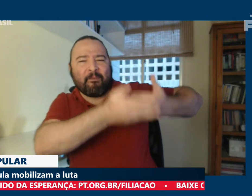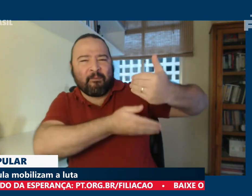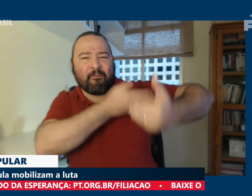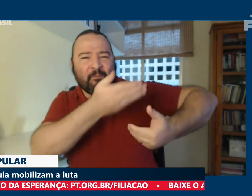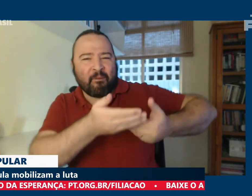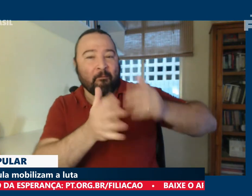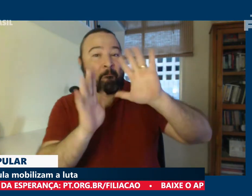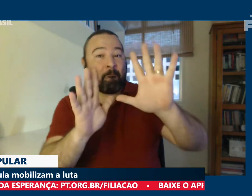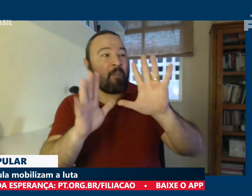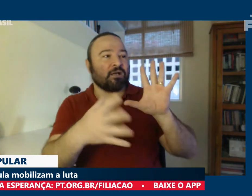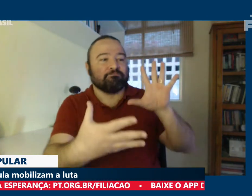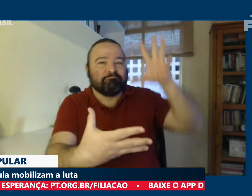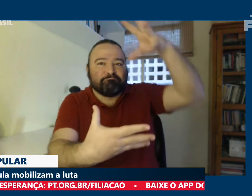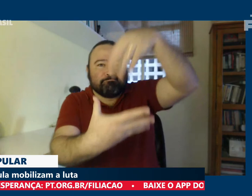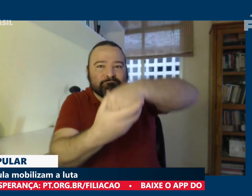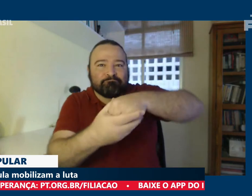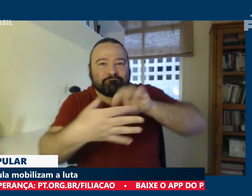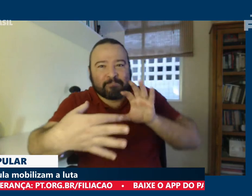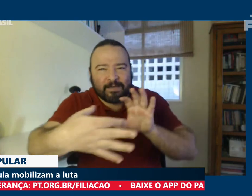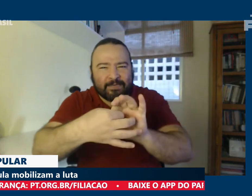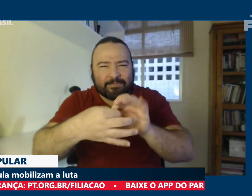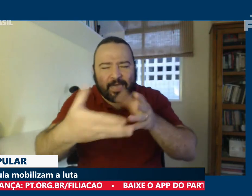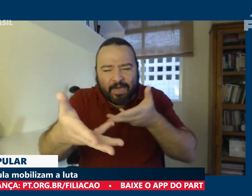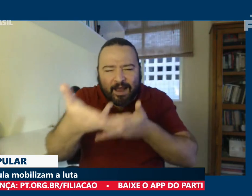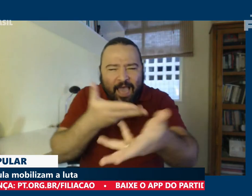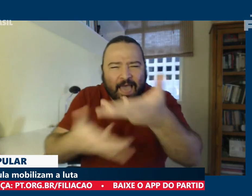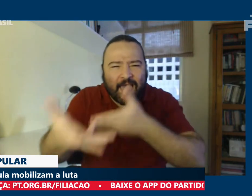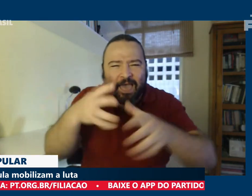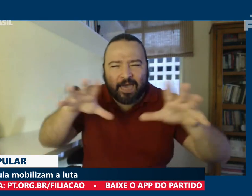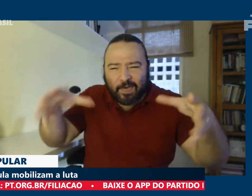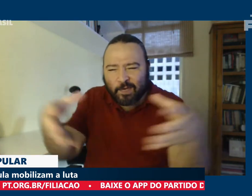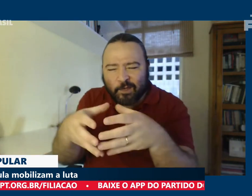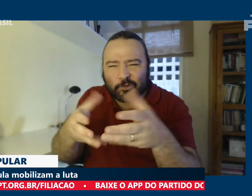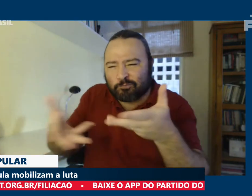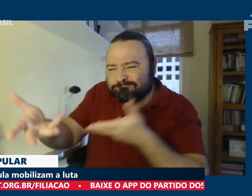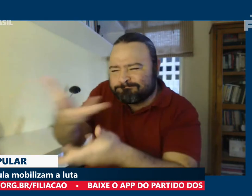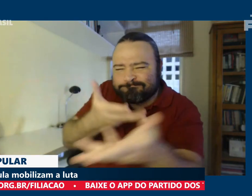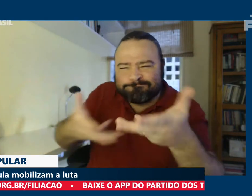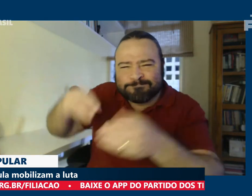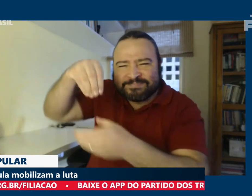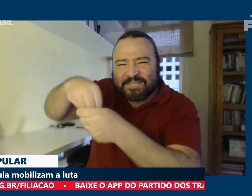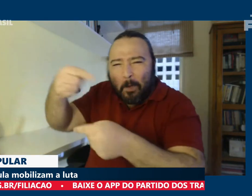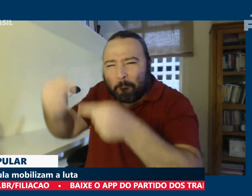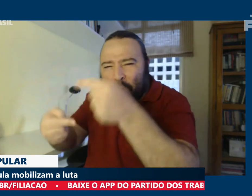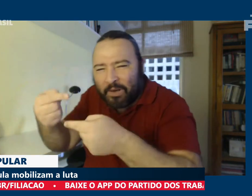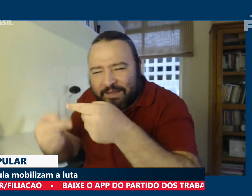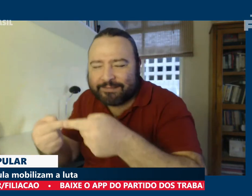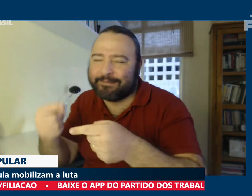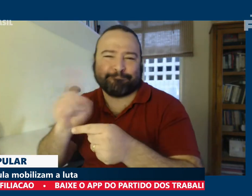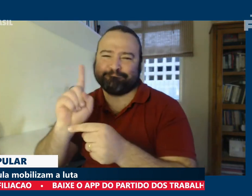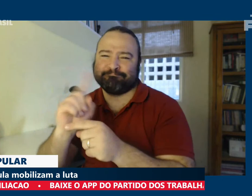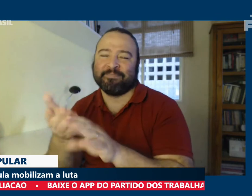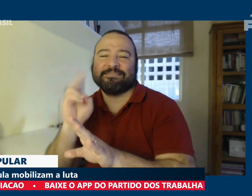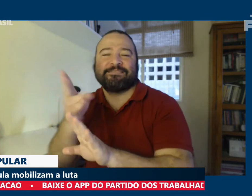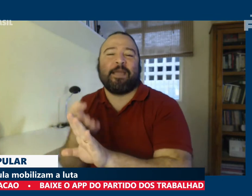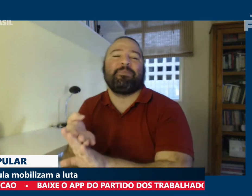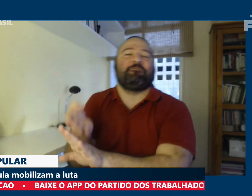presidenta Dilma, de muitas conquistas que foram sendo desenvolvidas. E hoje é um momento